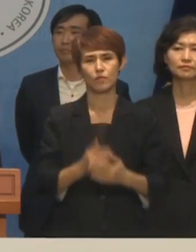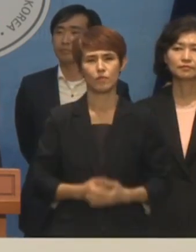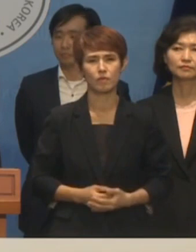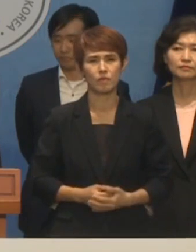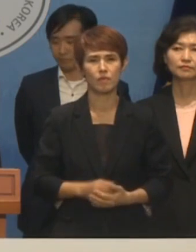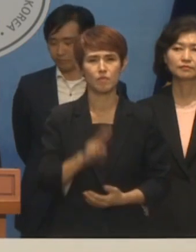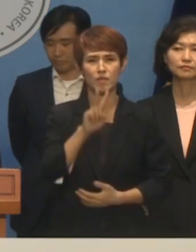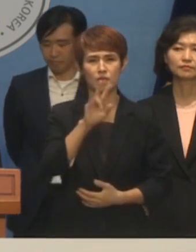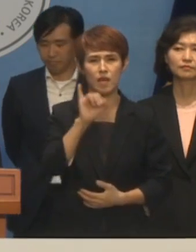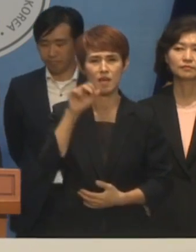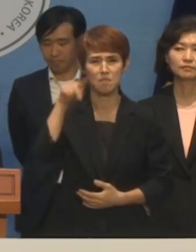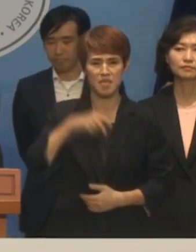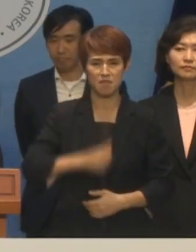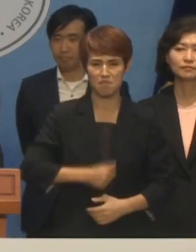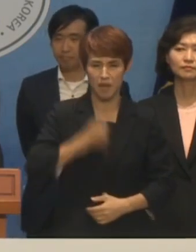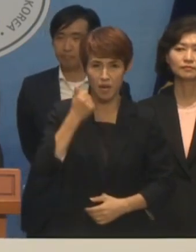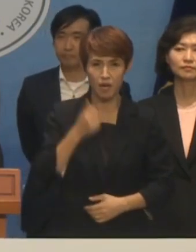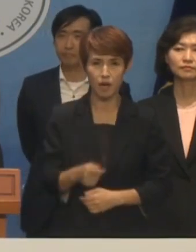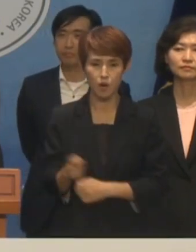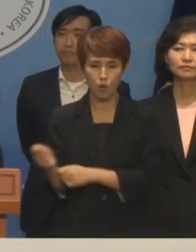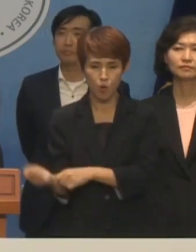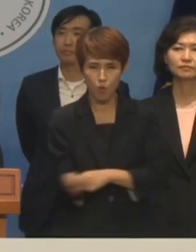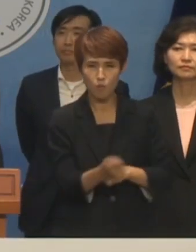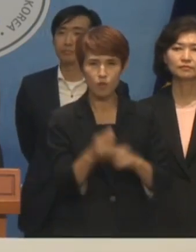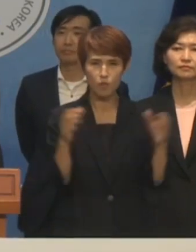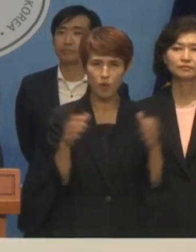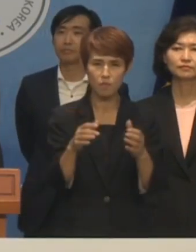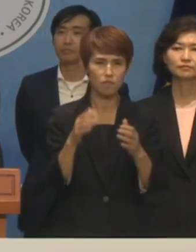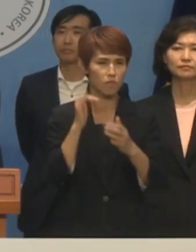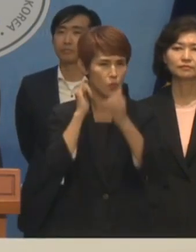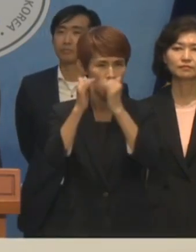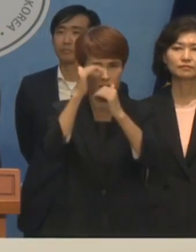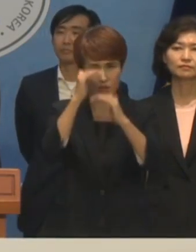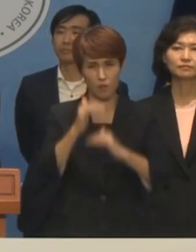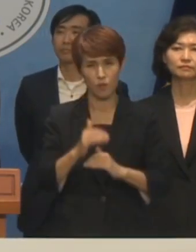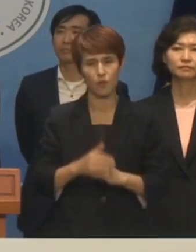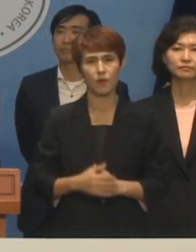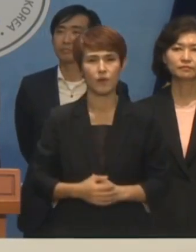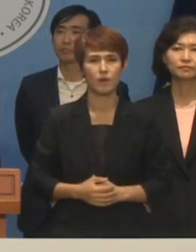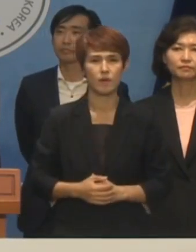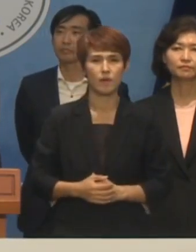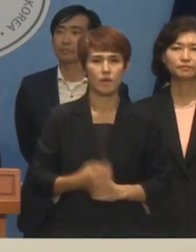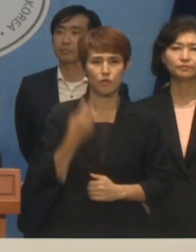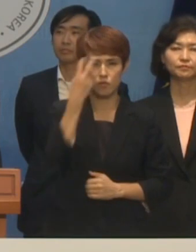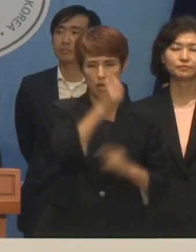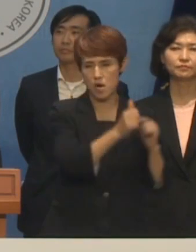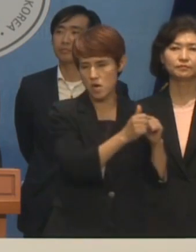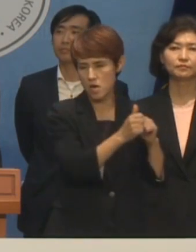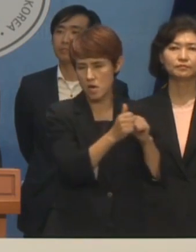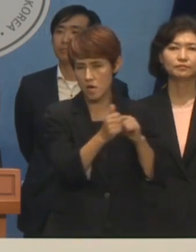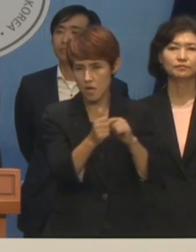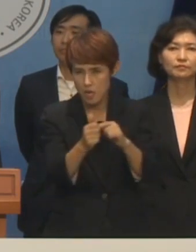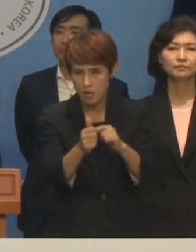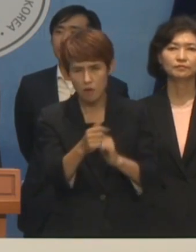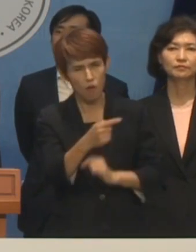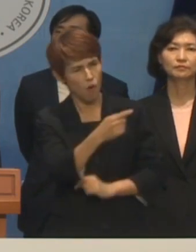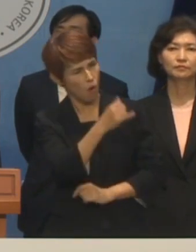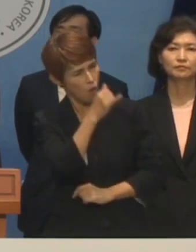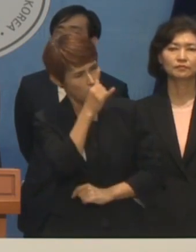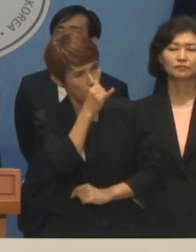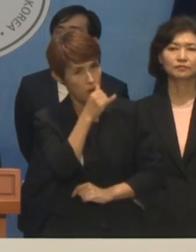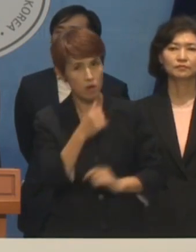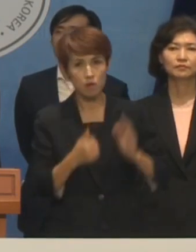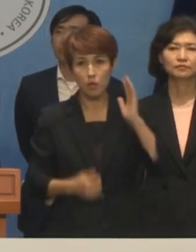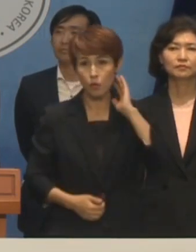VIP 경로설부터 골프 모임 통화 내용까지 수사 외압의 윤곽이 드러나고 있지만 대통령은